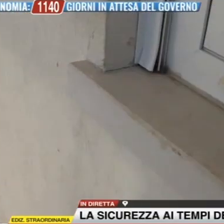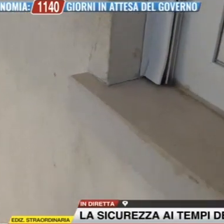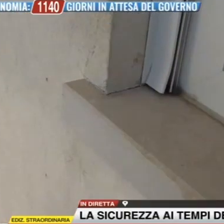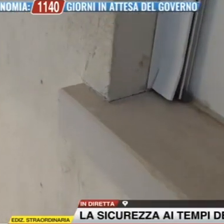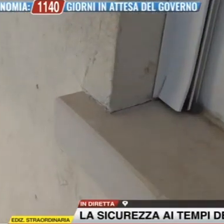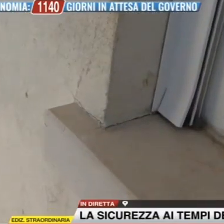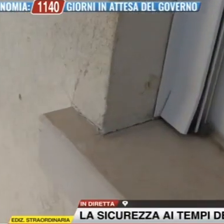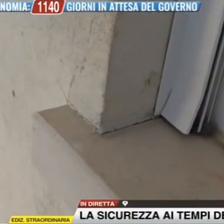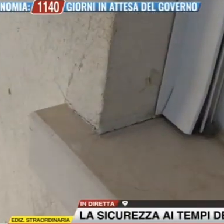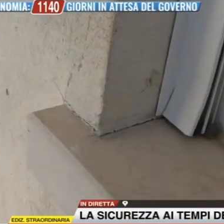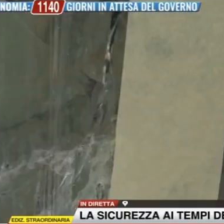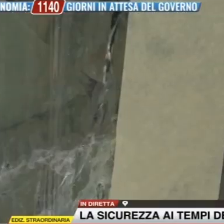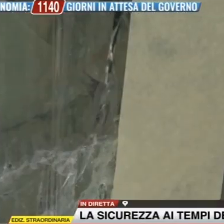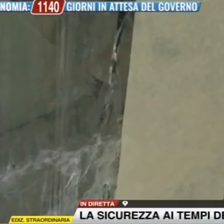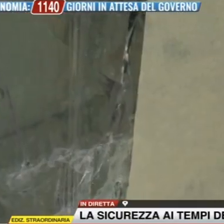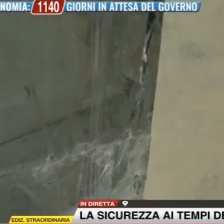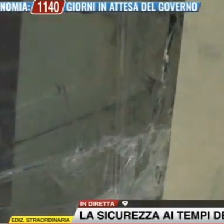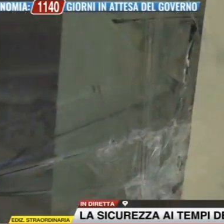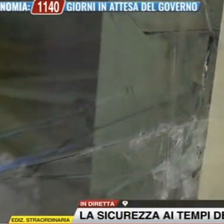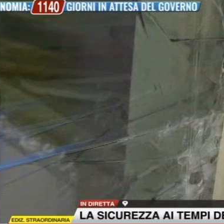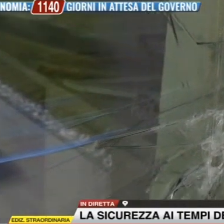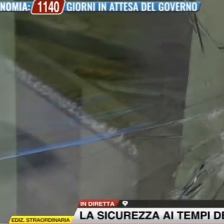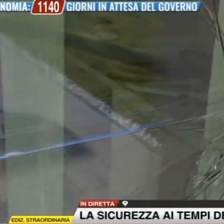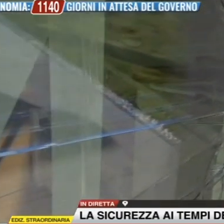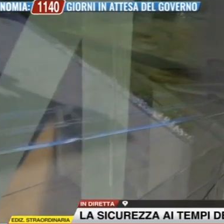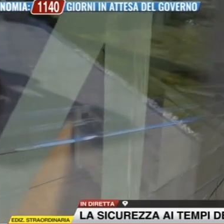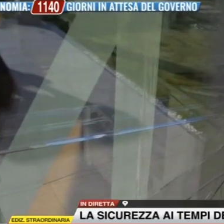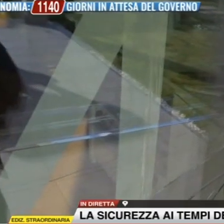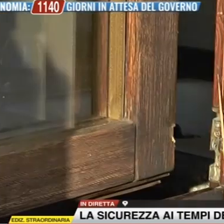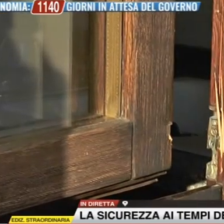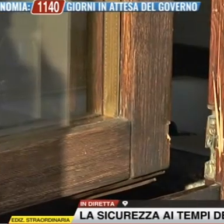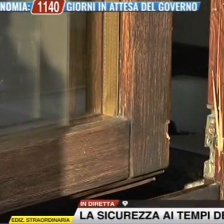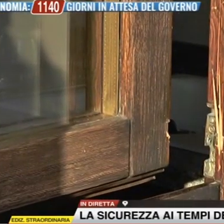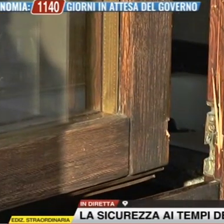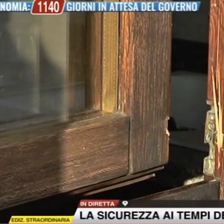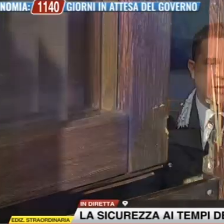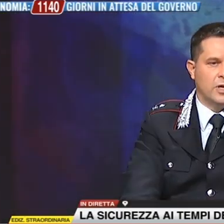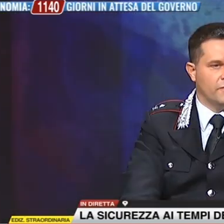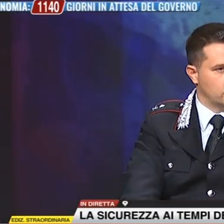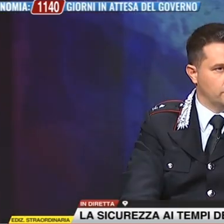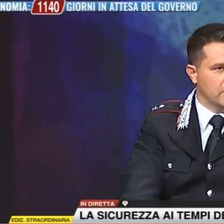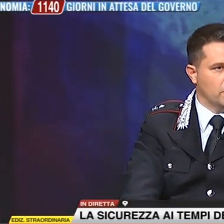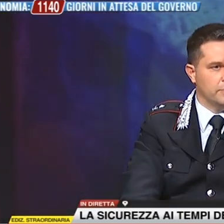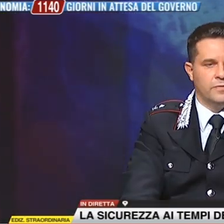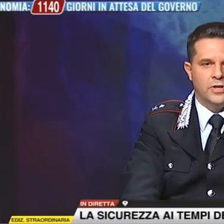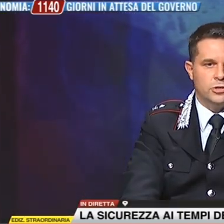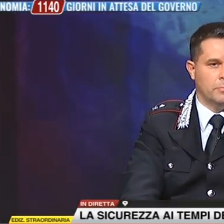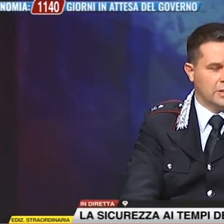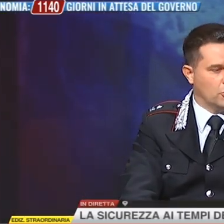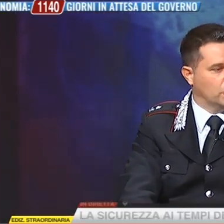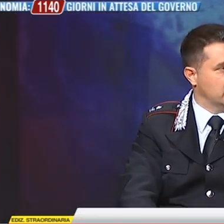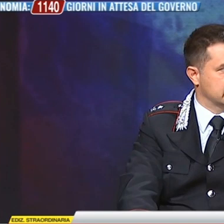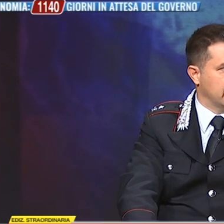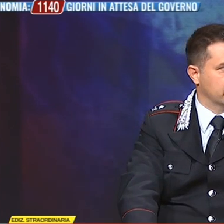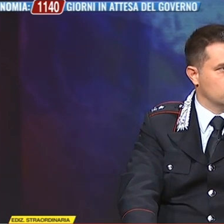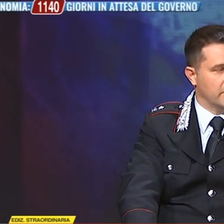stiamo sicuramente impegnati in vari fronti, ci vedono impegnati nelle truffe soprattutto in danno delle fasce più deboli, mi riferisco in